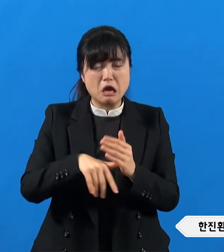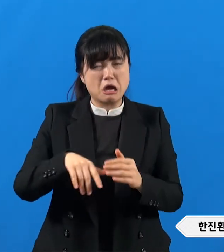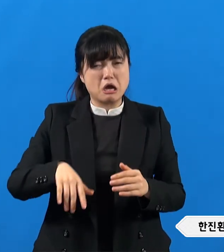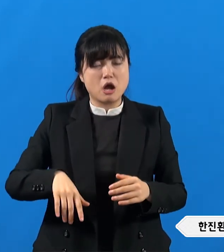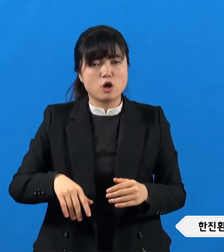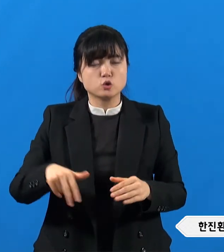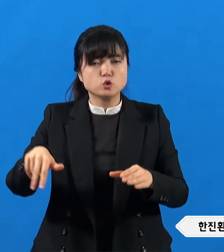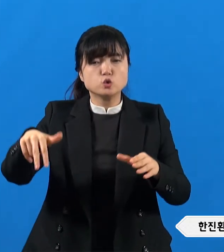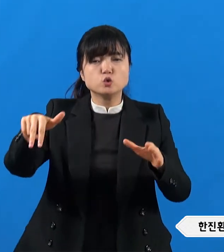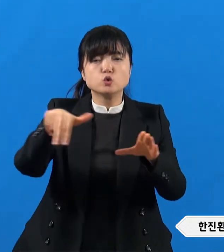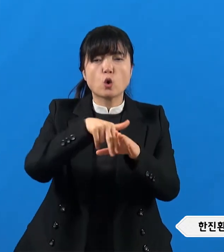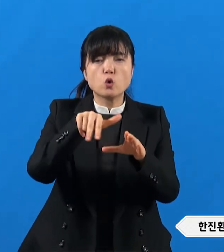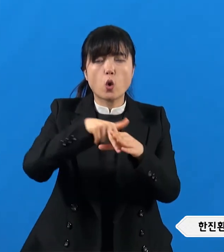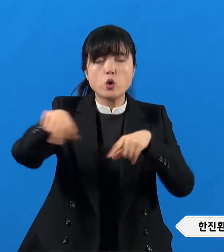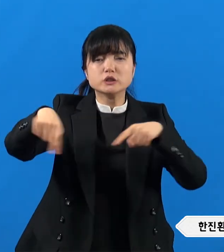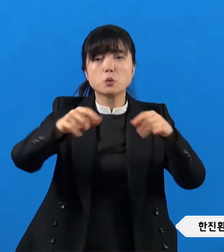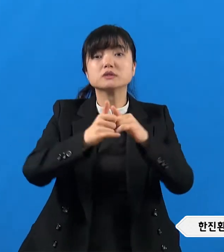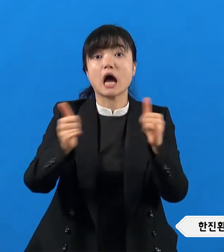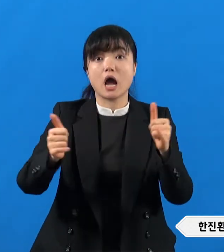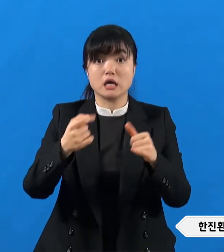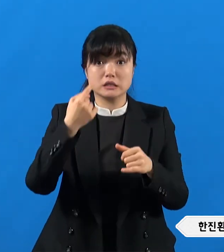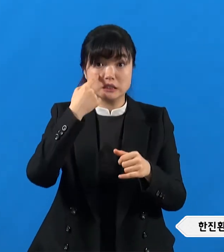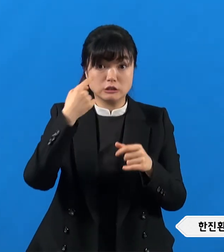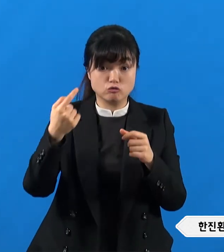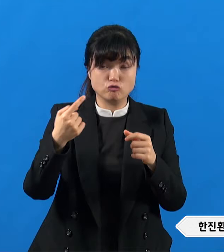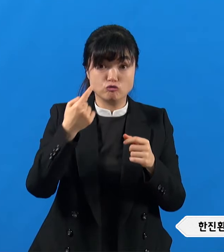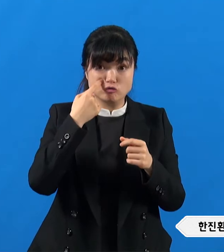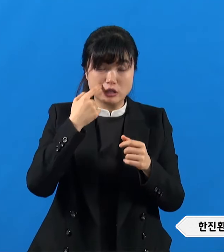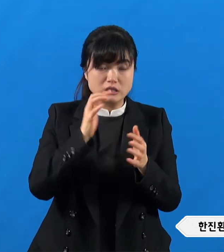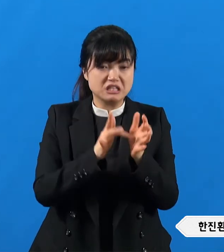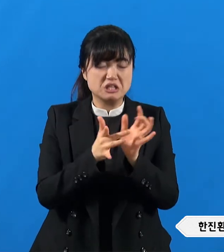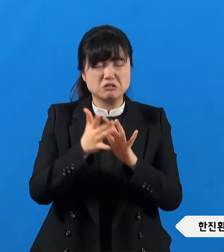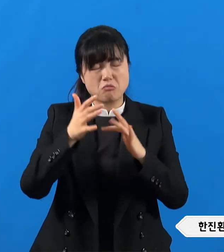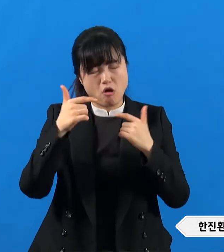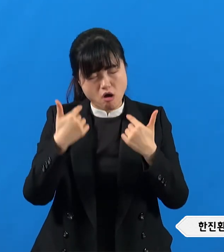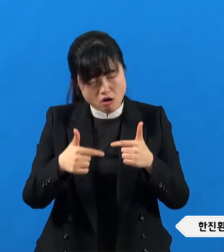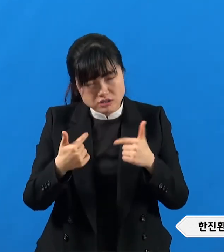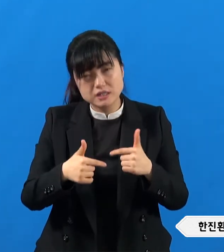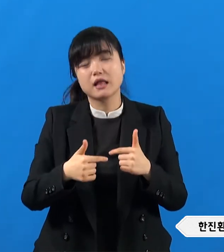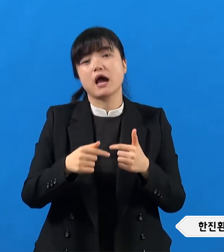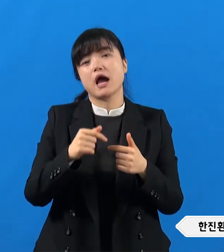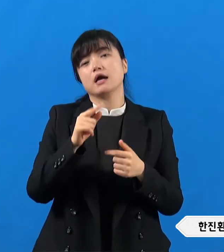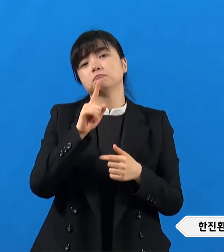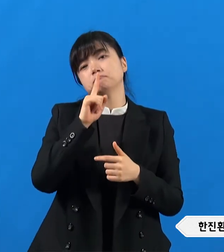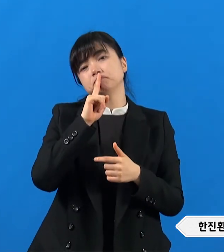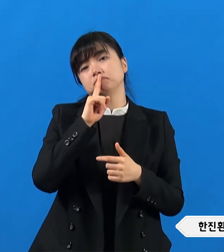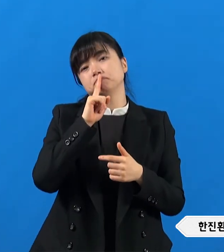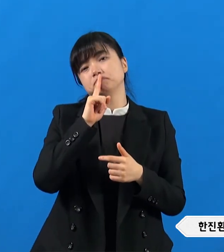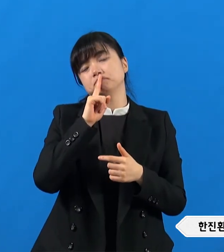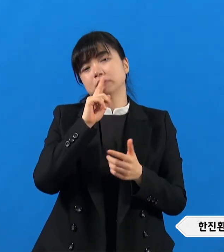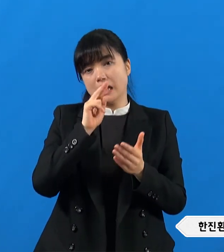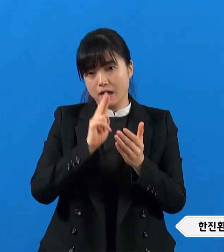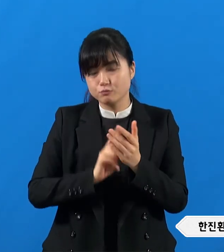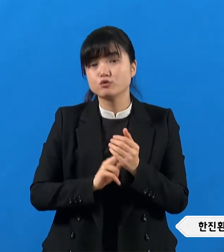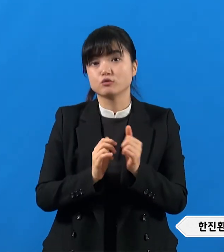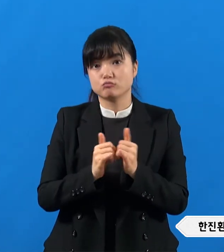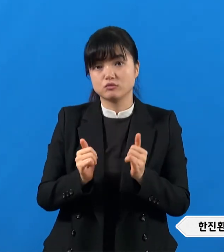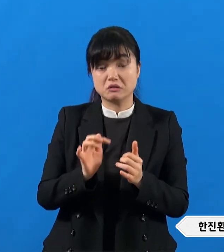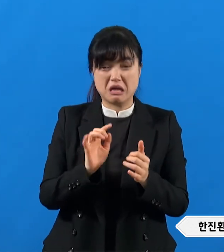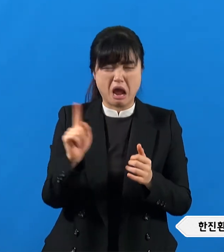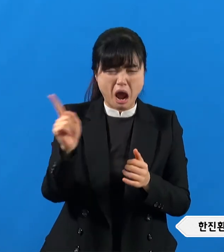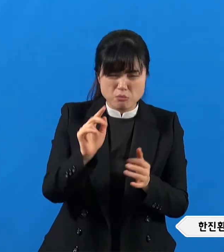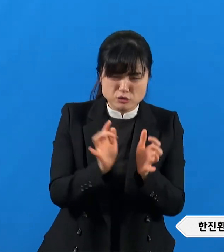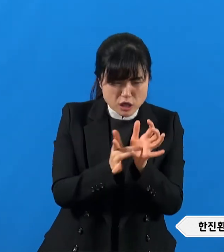종교 지도자들, 그들의 눈에는 예수님은 언제나 감추어진 존재였습니다. 그들은 아무리